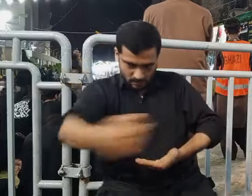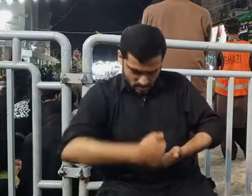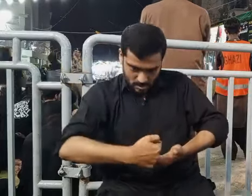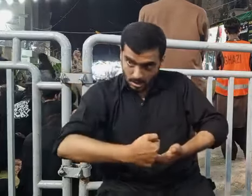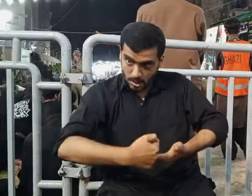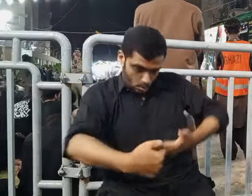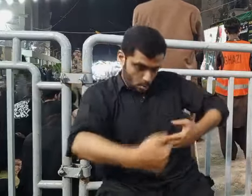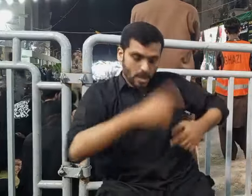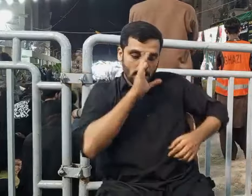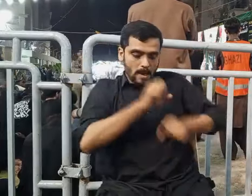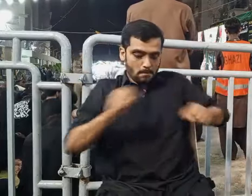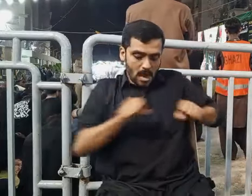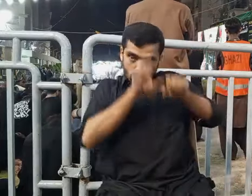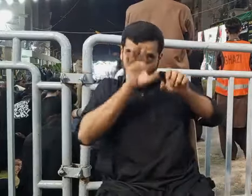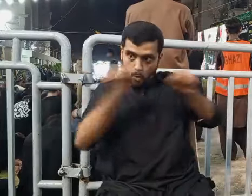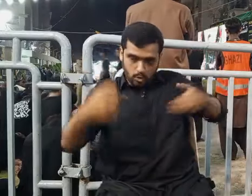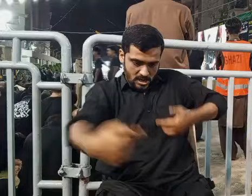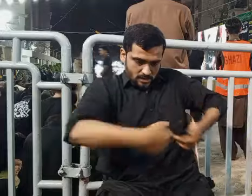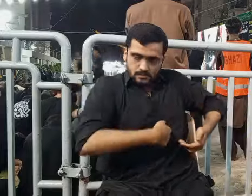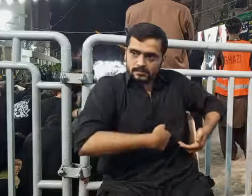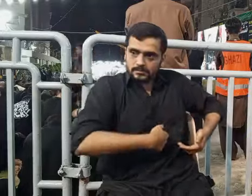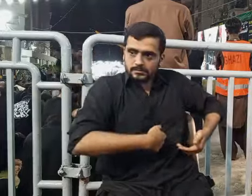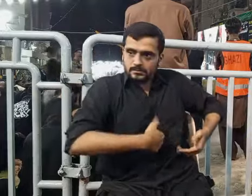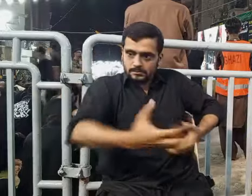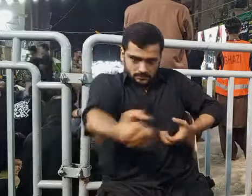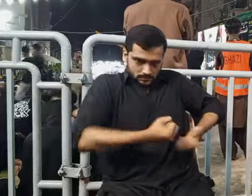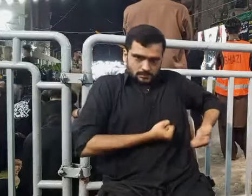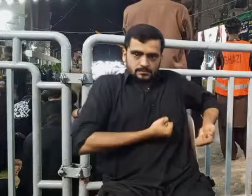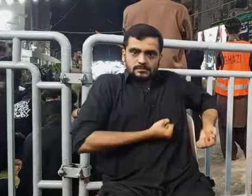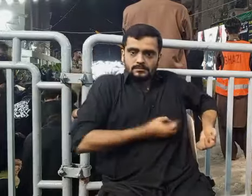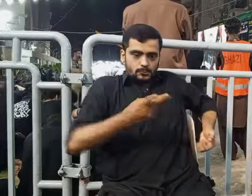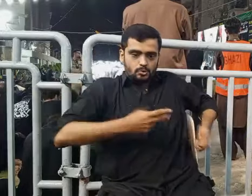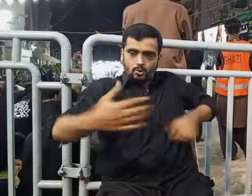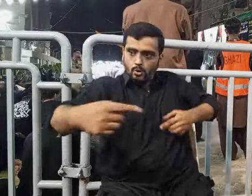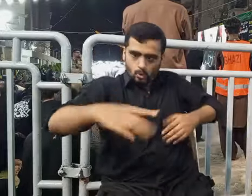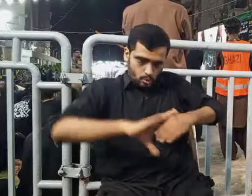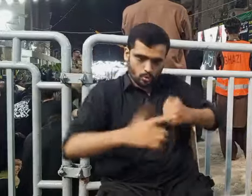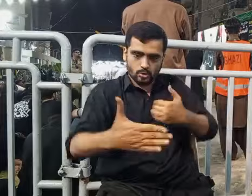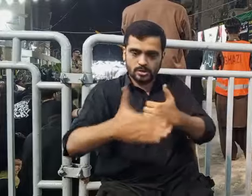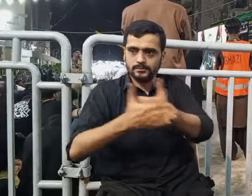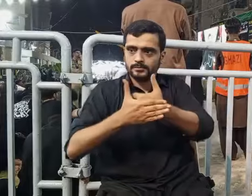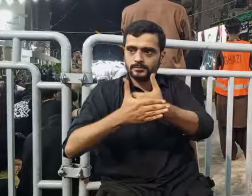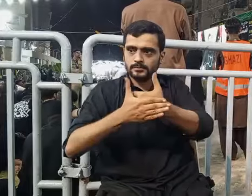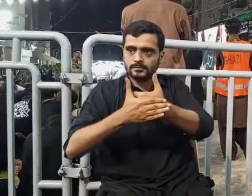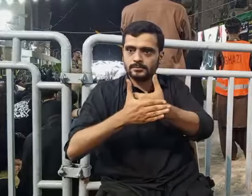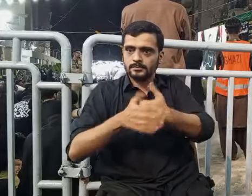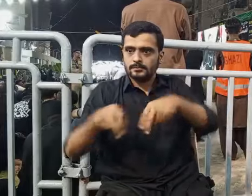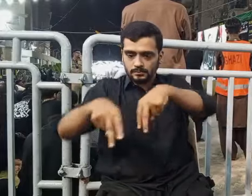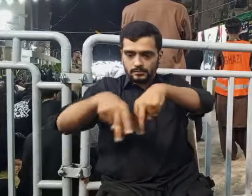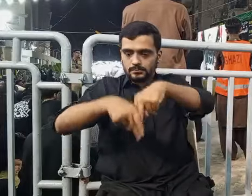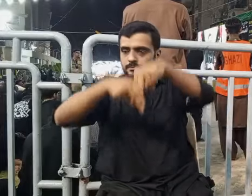یہ مولا حسن کے لیے ایک اور پرسہ، مولا حسن کی ایک اور قربانی ہے۔ جب قاسم کا لاشا آیا کہ ماں کو نہ